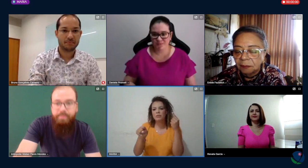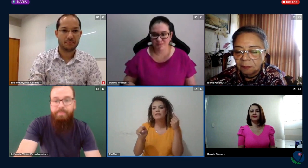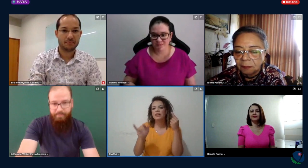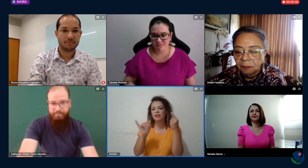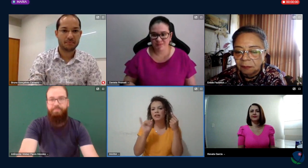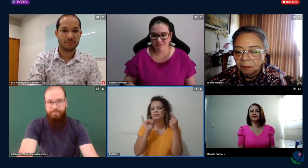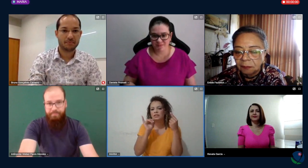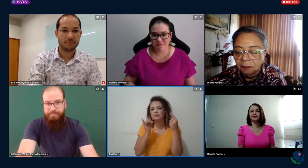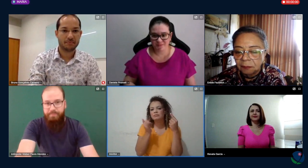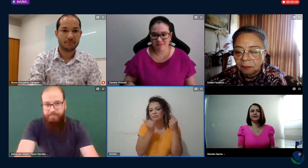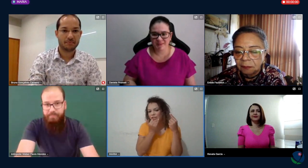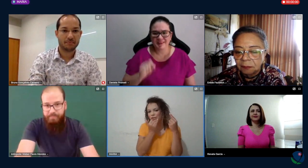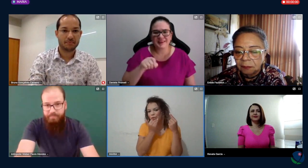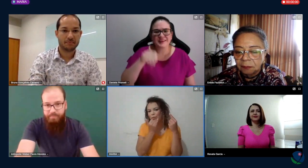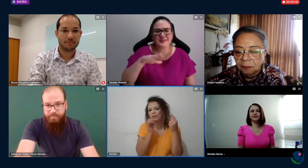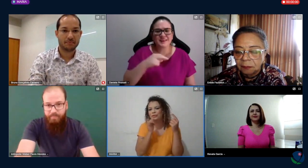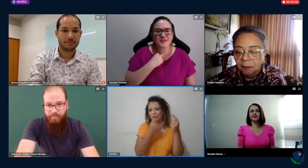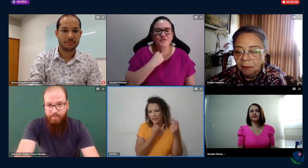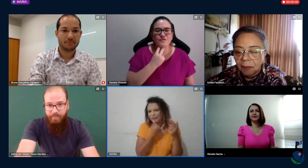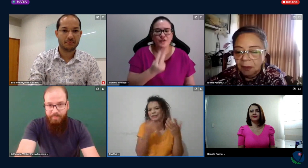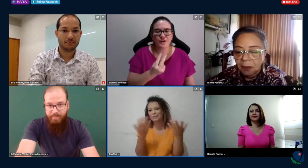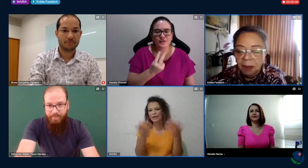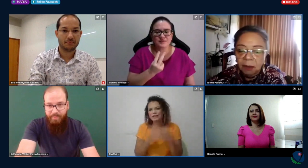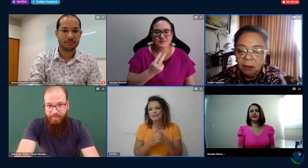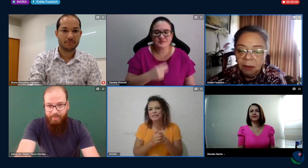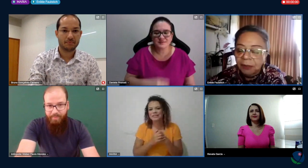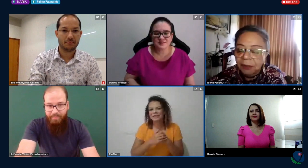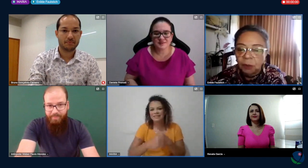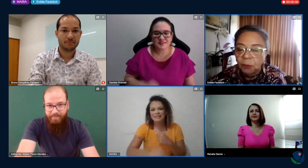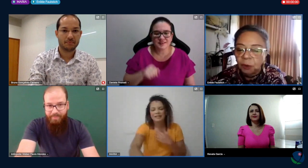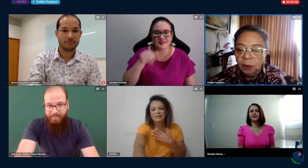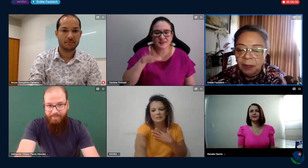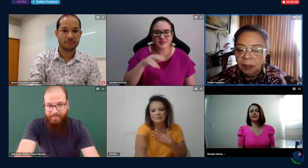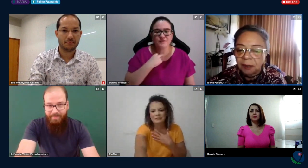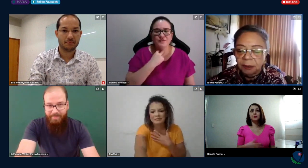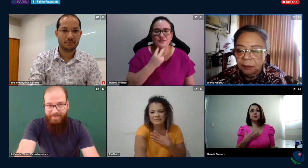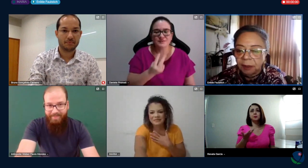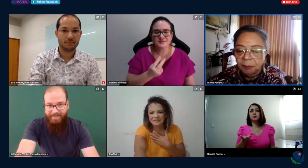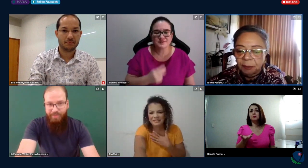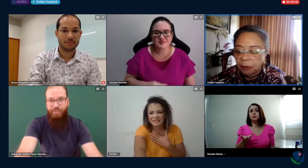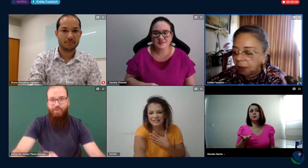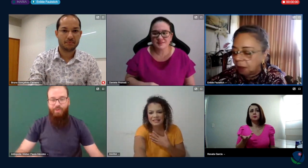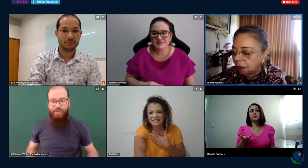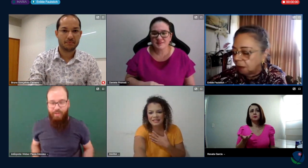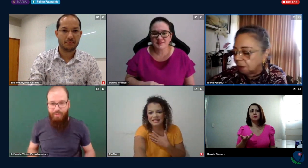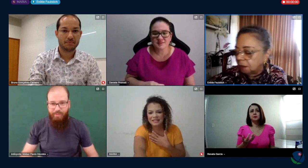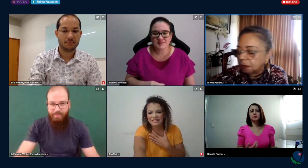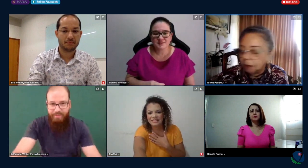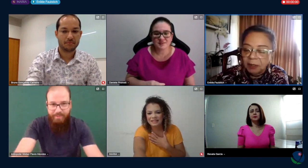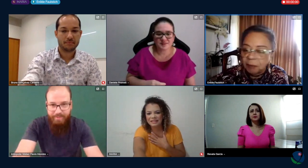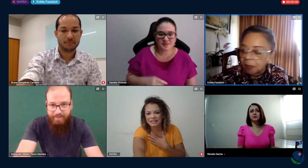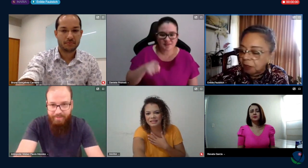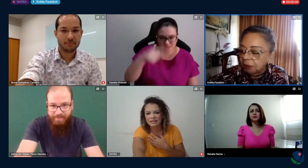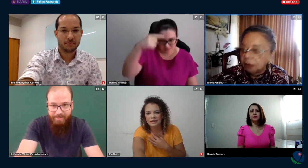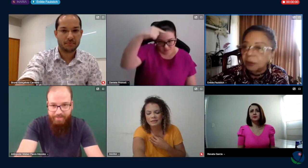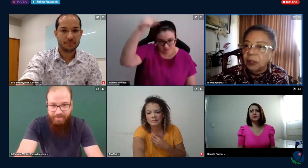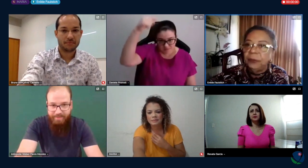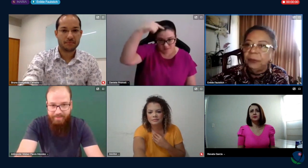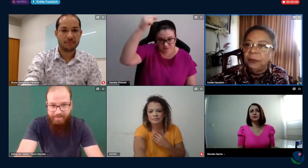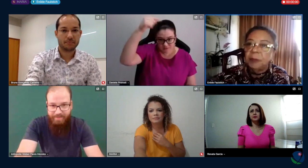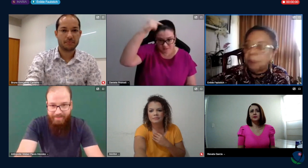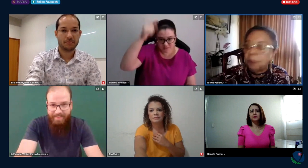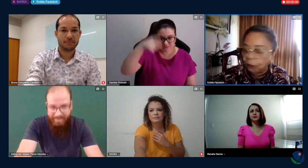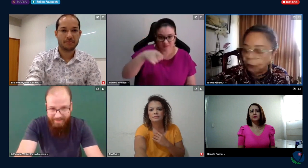uma instabilidade na minha internet. Me desculpe, Ah, então tem que ficar infelizmente. todo mundo aí atento, né? Porque, felizmente, ainda não